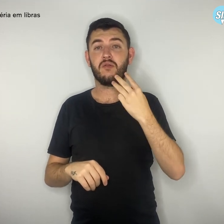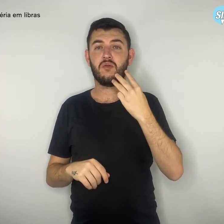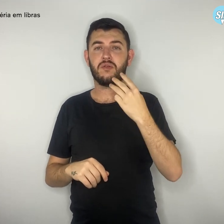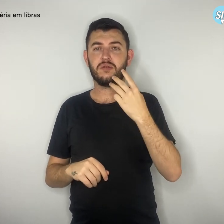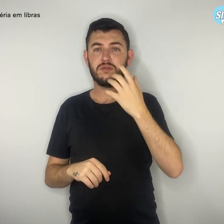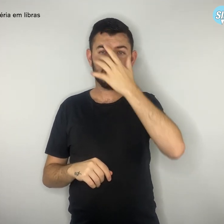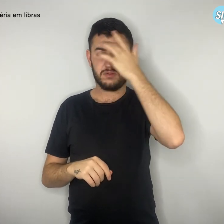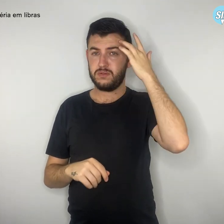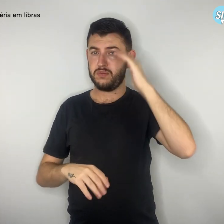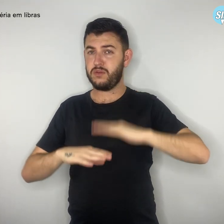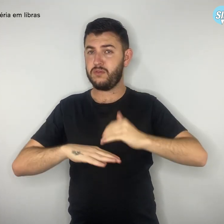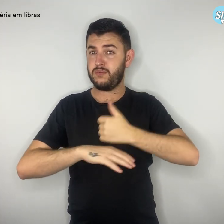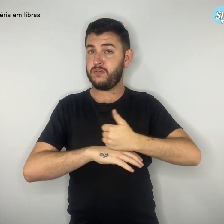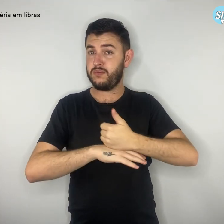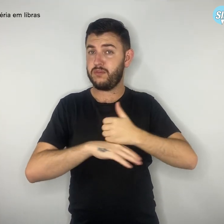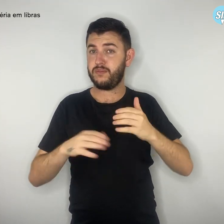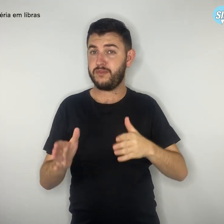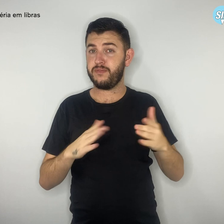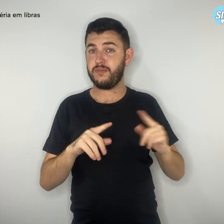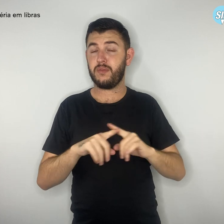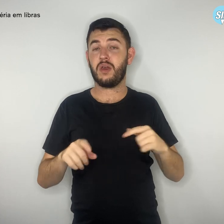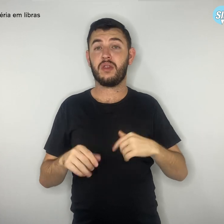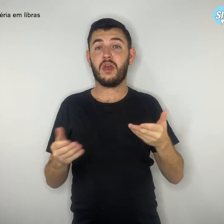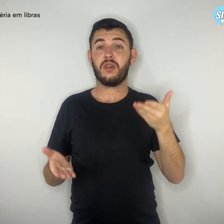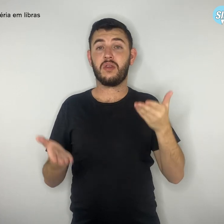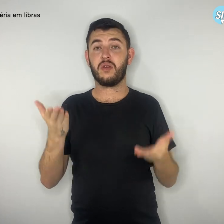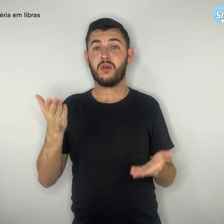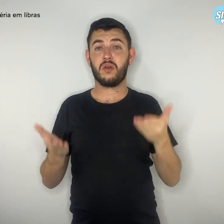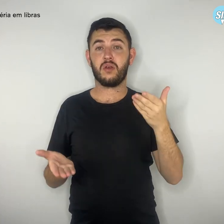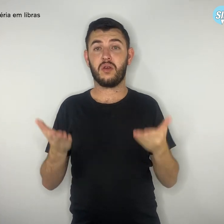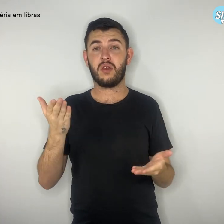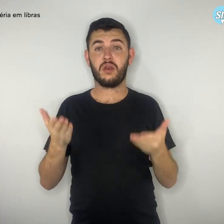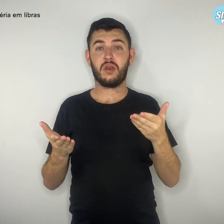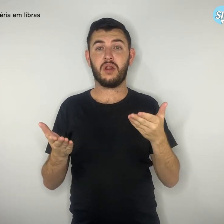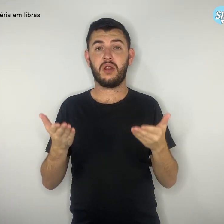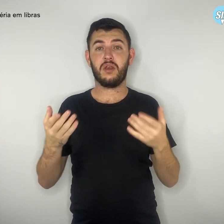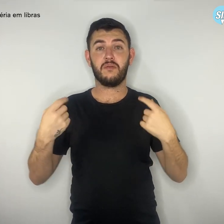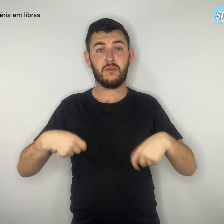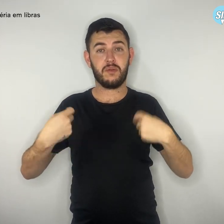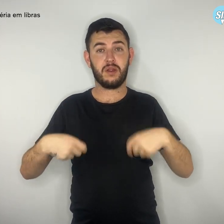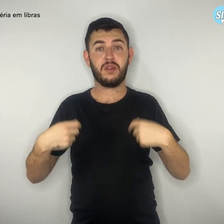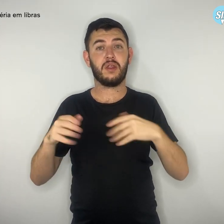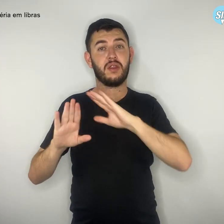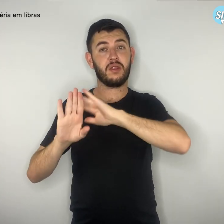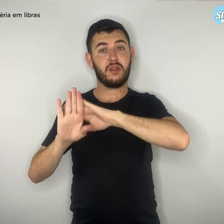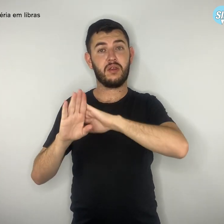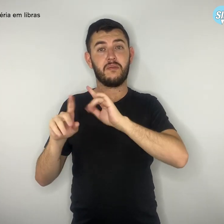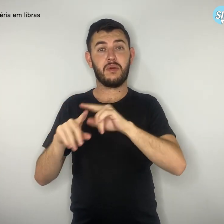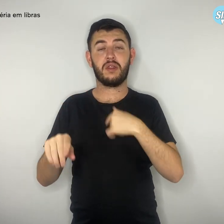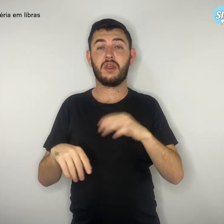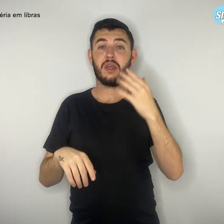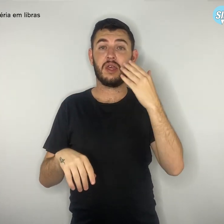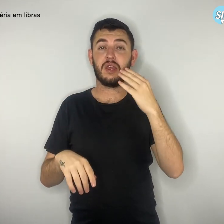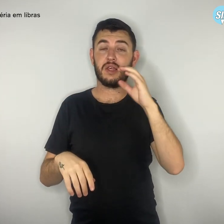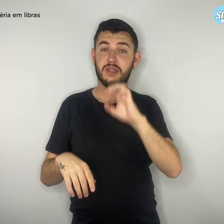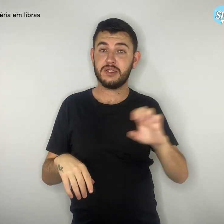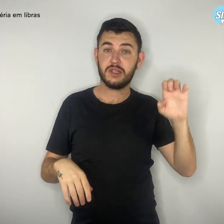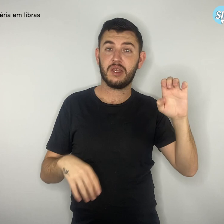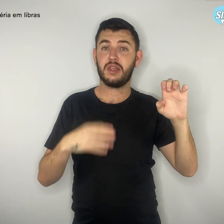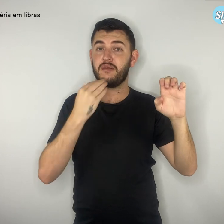empregados. O pêndulo ideológico precisa de equilíbrio. Enfraquecer forças à